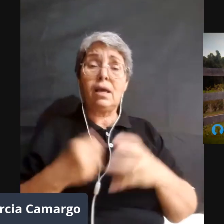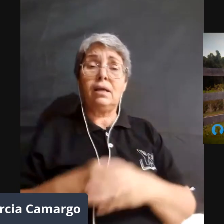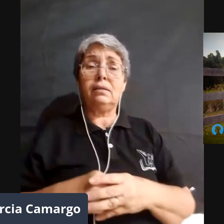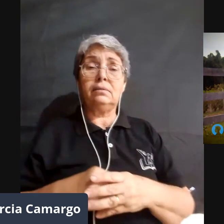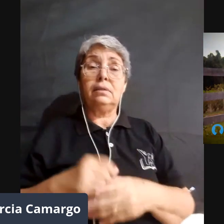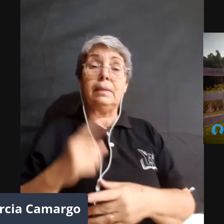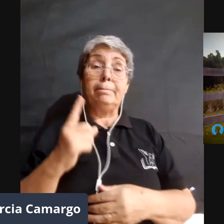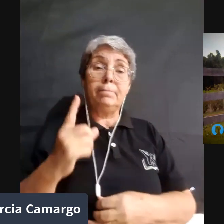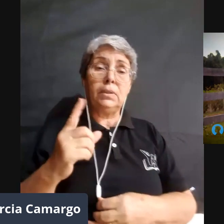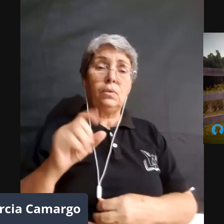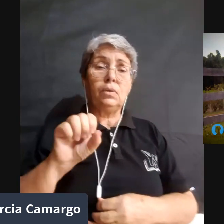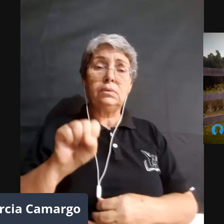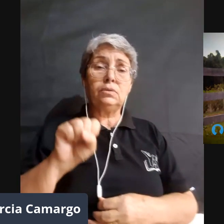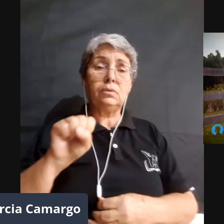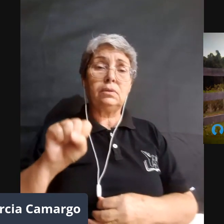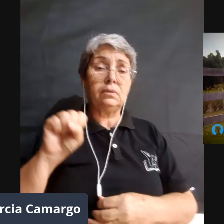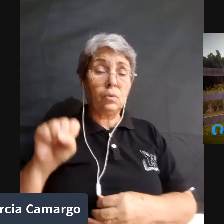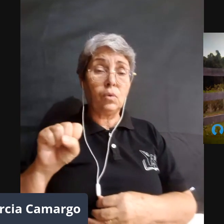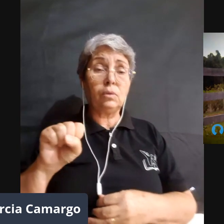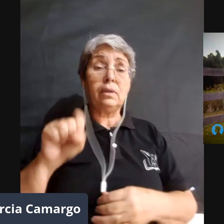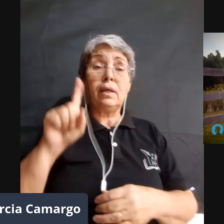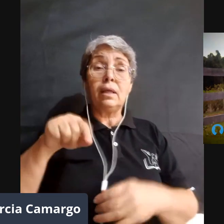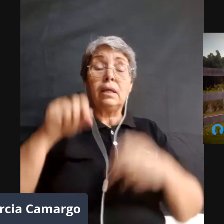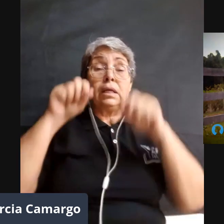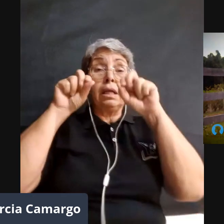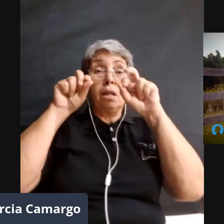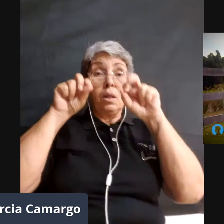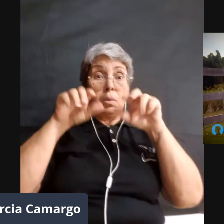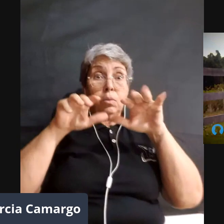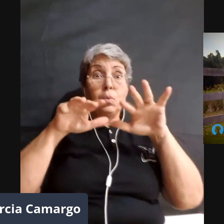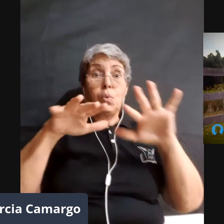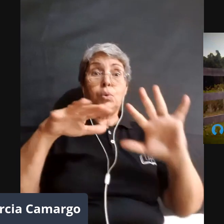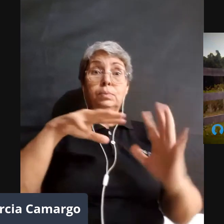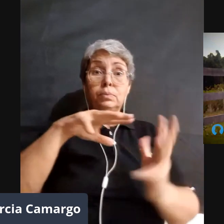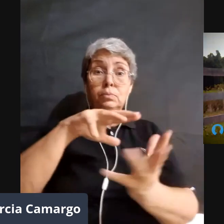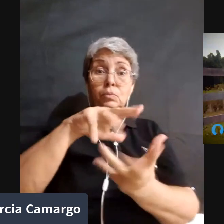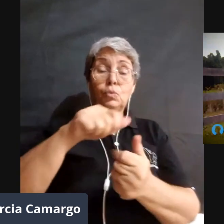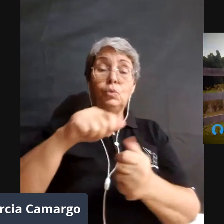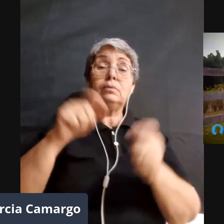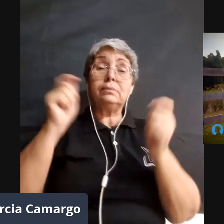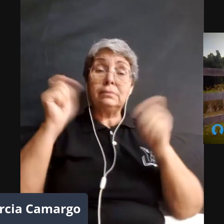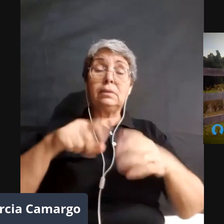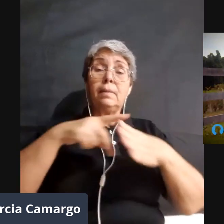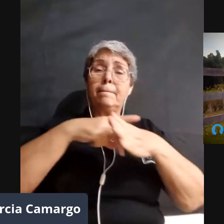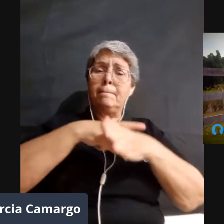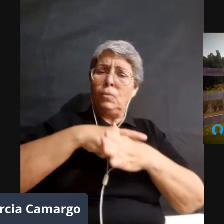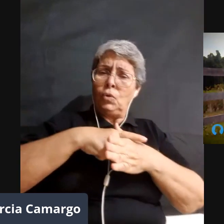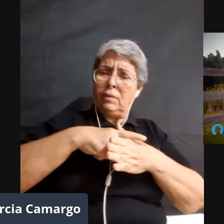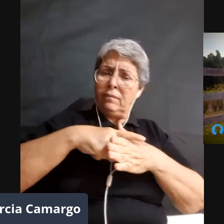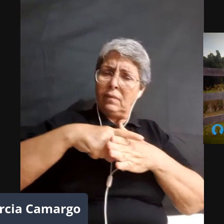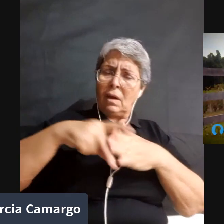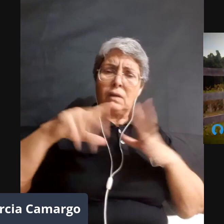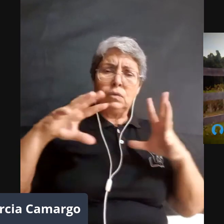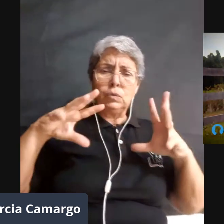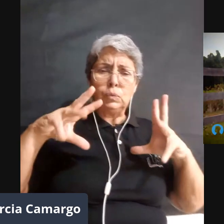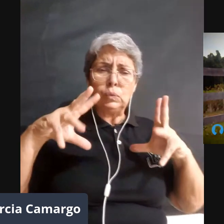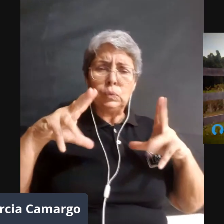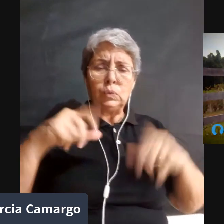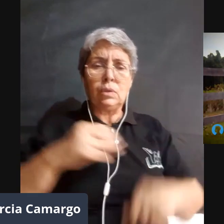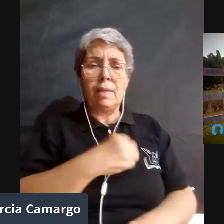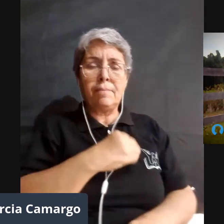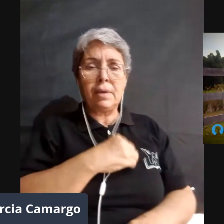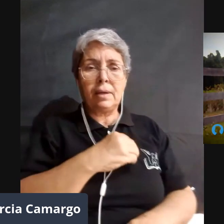era justamente o poder de Deus capaz de purificar completamente do pecado, tornando possível que a obra